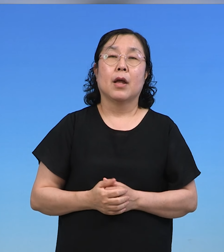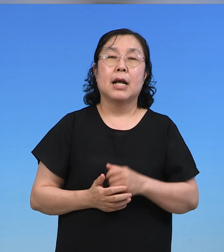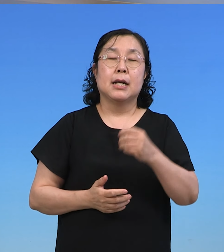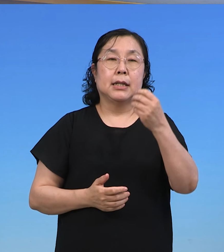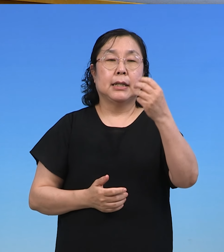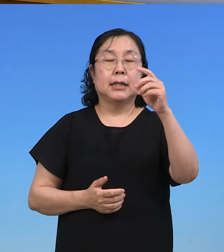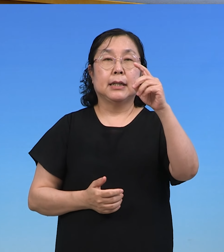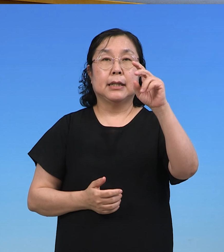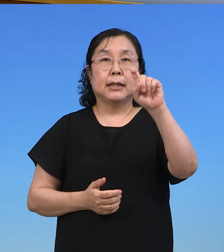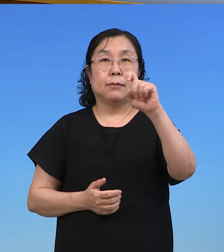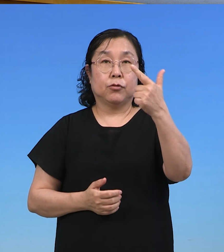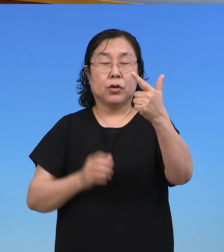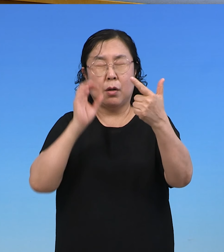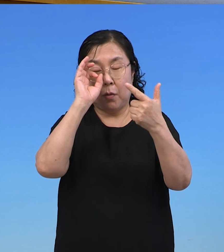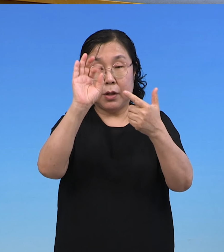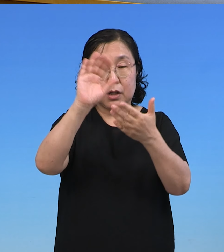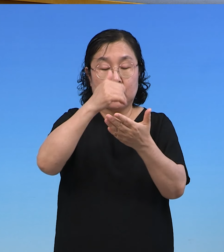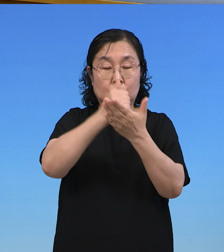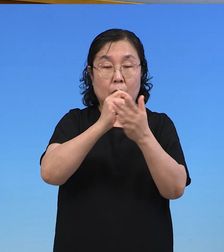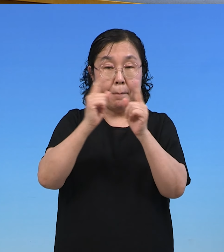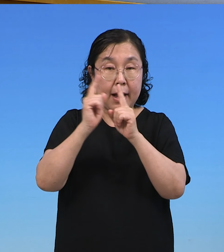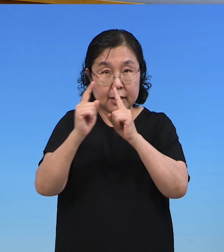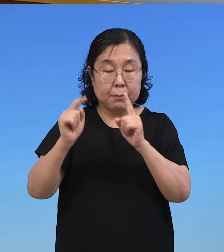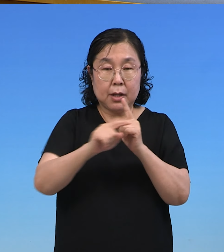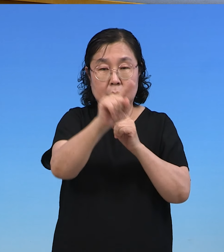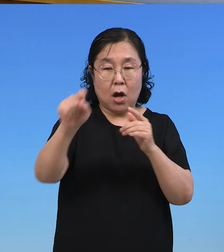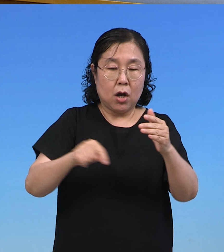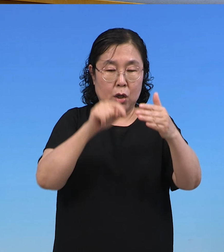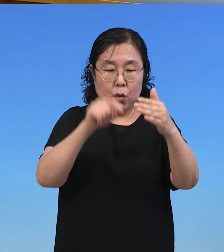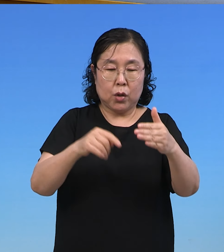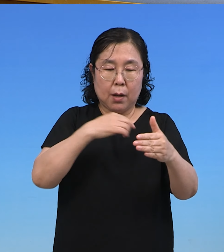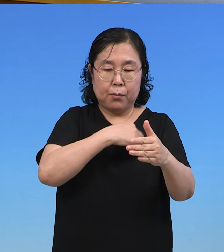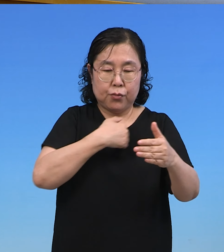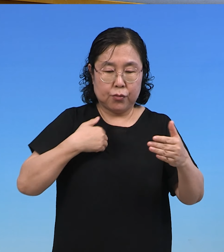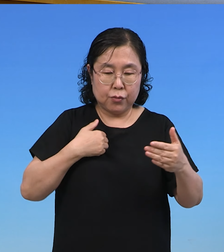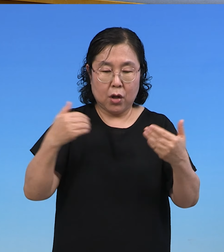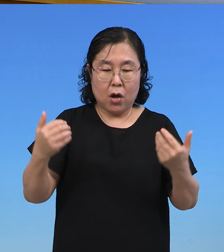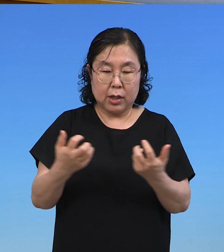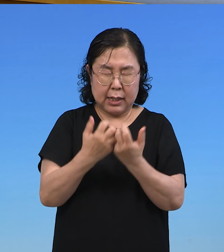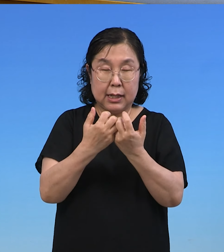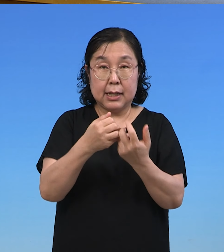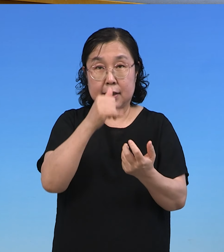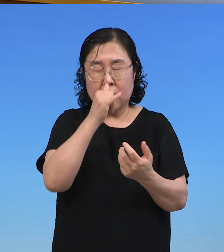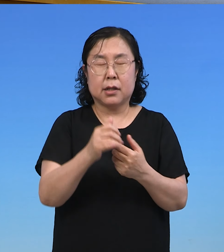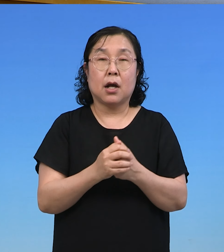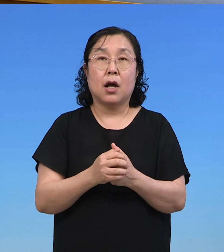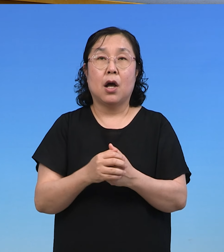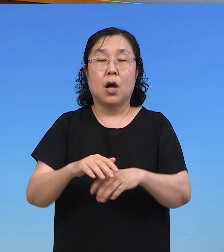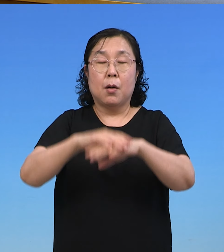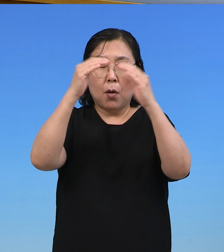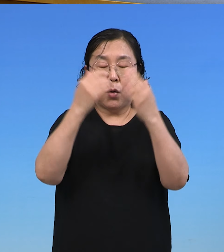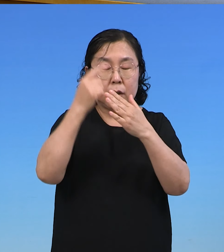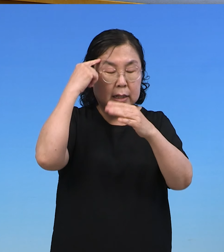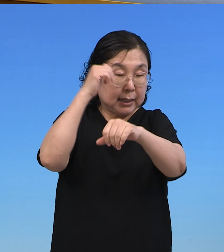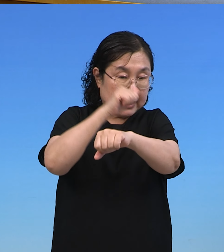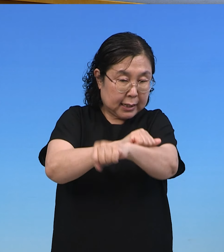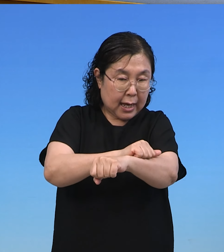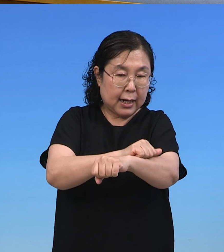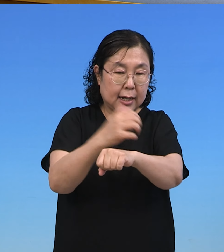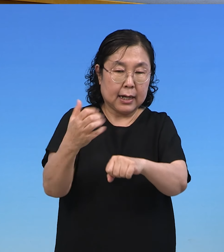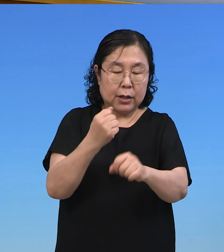16절. 그리스도의 말씀이 너희 속에 풍성히 거하여, 그랬더니 그 다음에 모든 지혜로